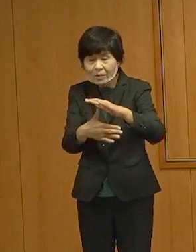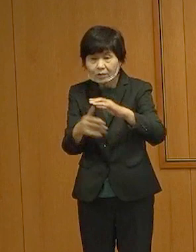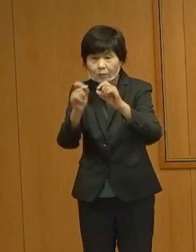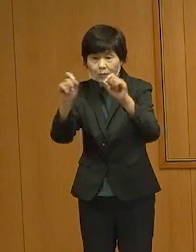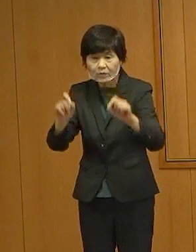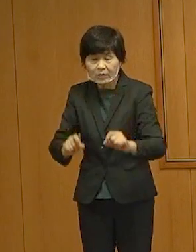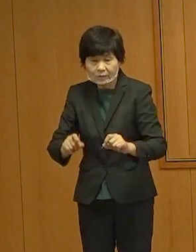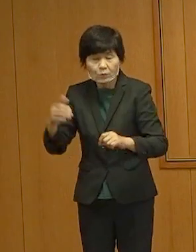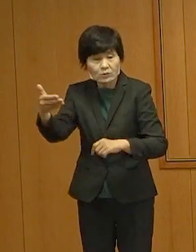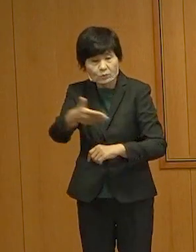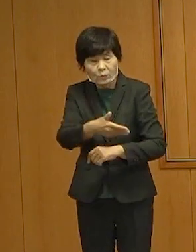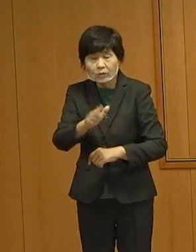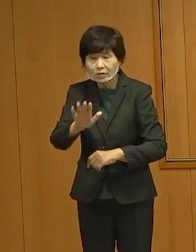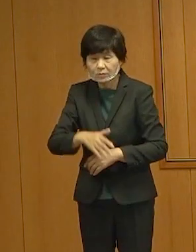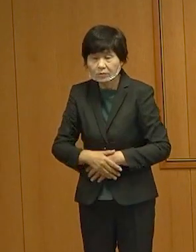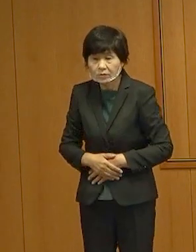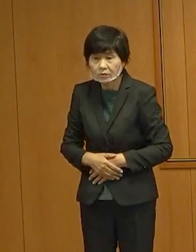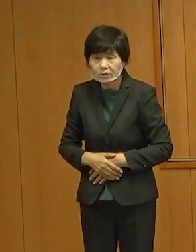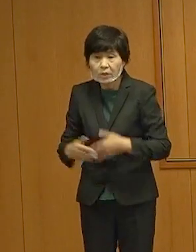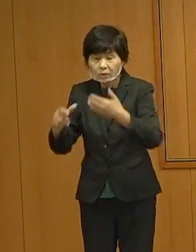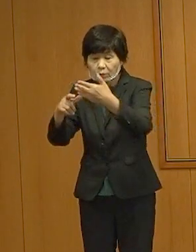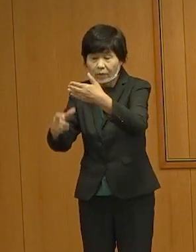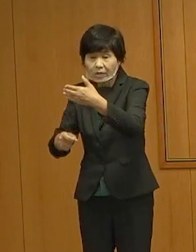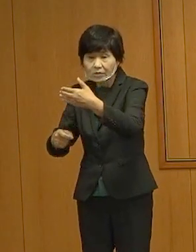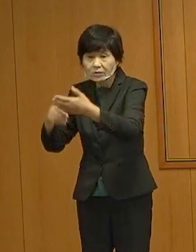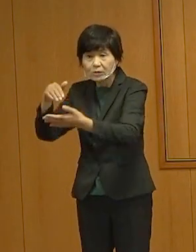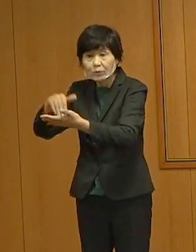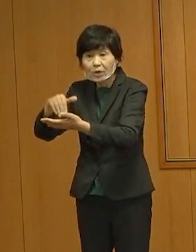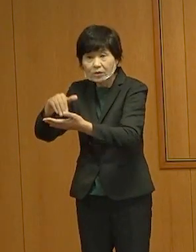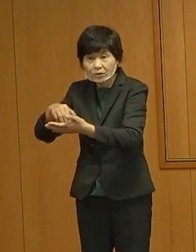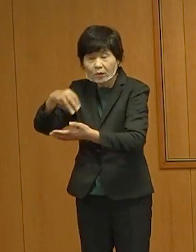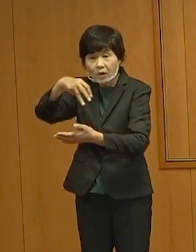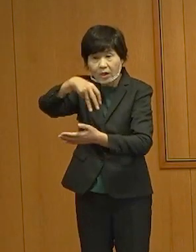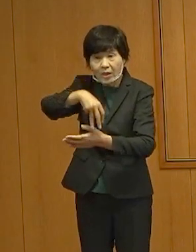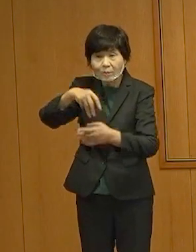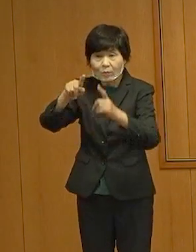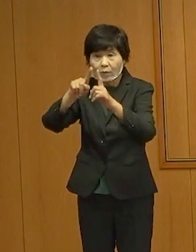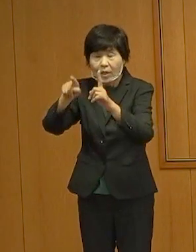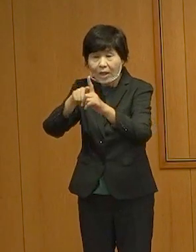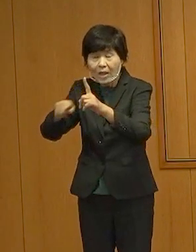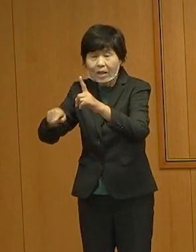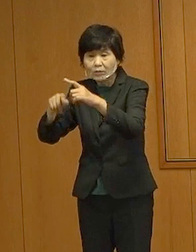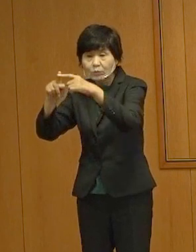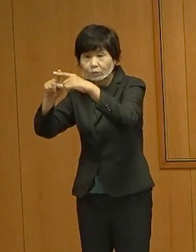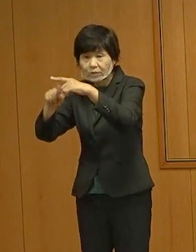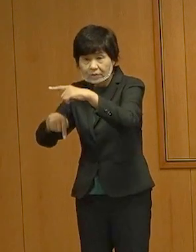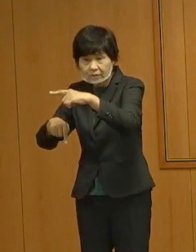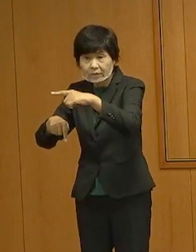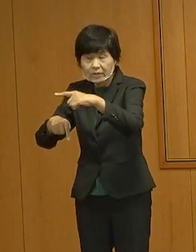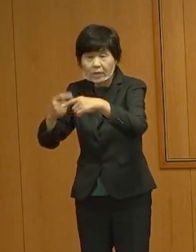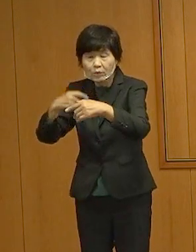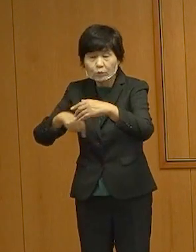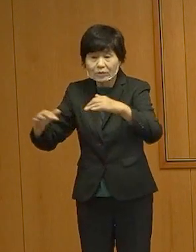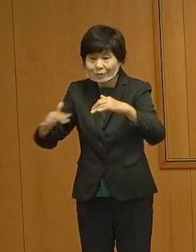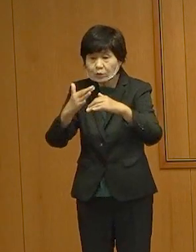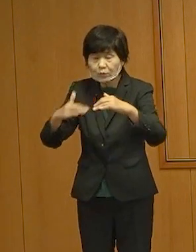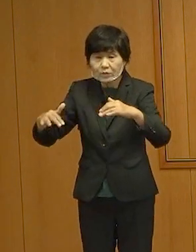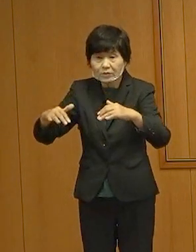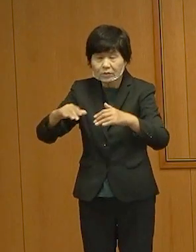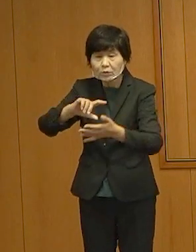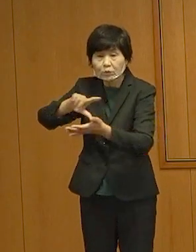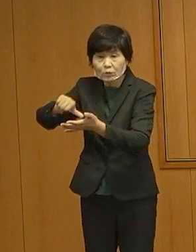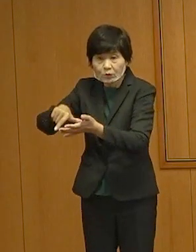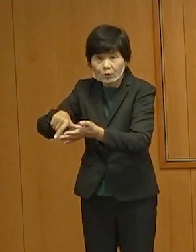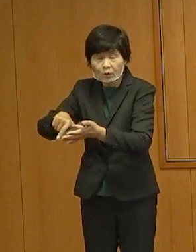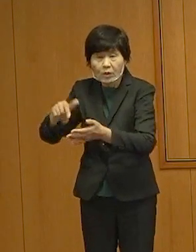ください。9月末に MRT さんが宇宙海地区の、青島24区